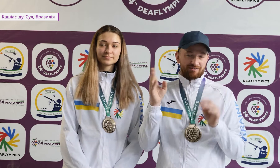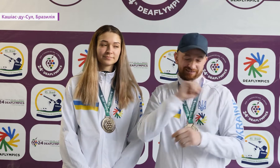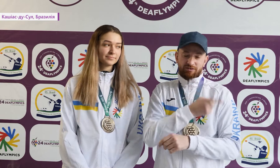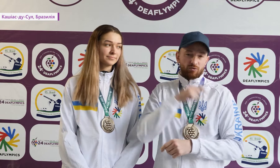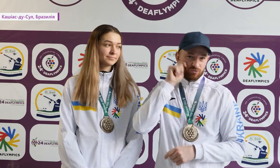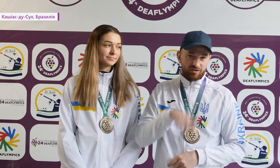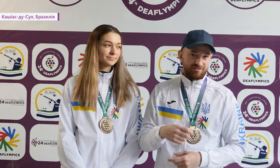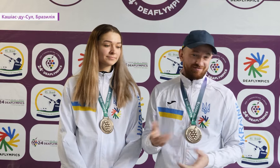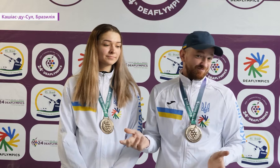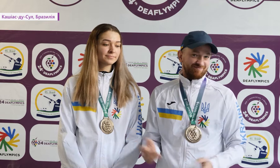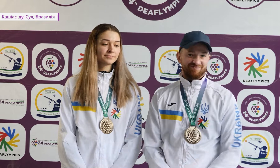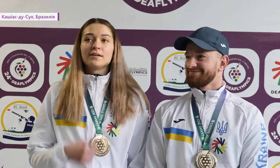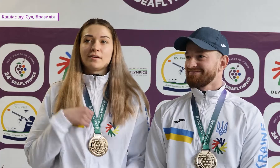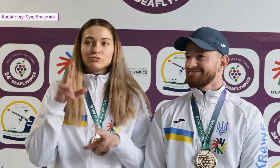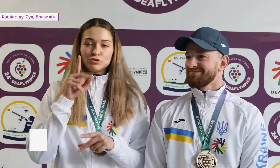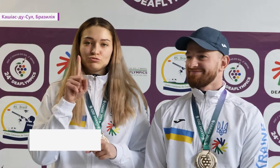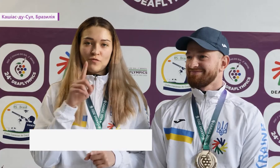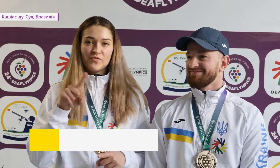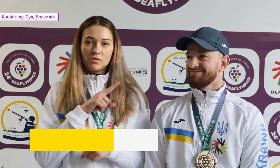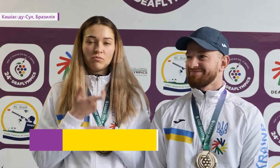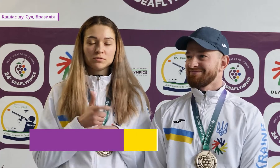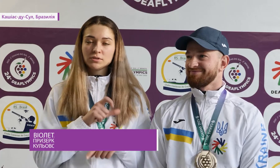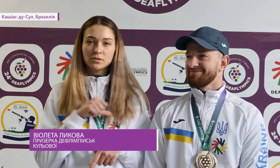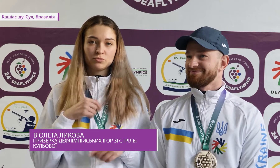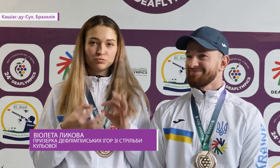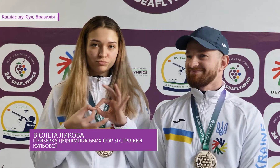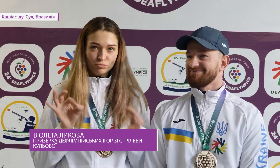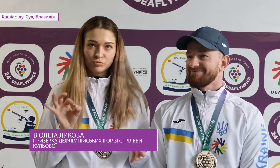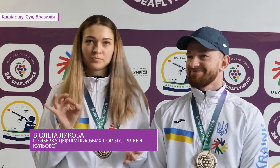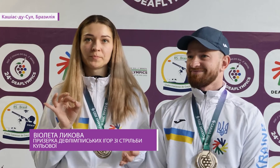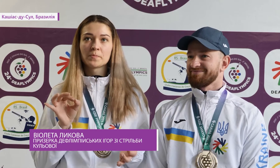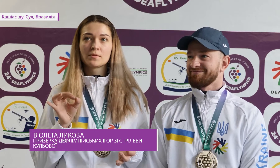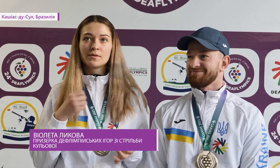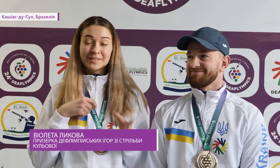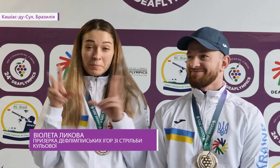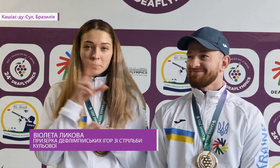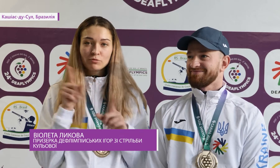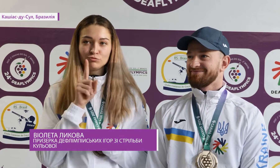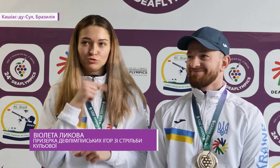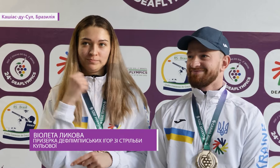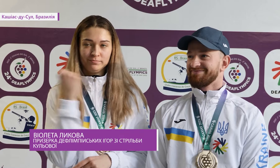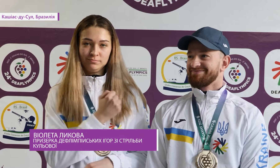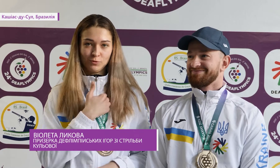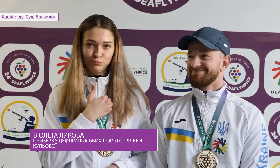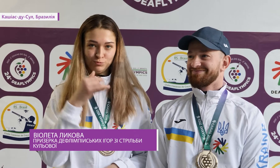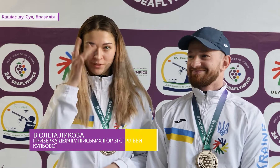і Україна сильна. Я вважаю, що фінал був найскладнішим. Я намагалася і все ж таки